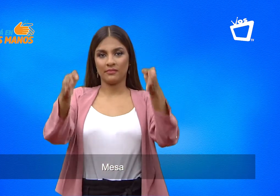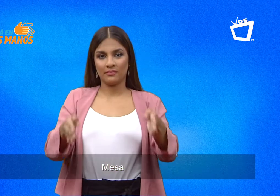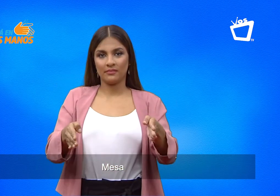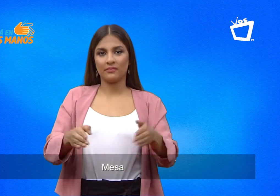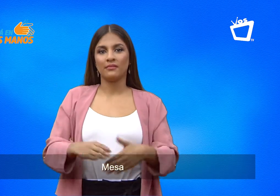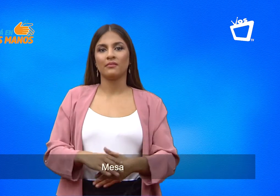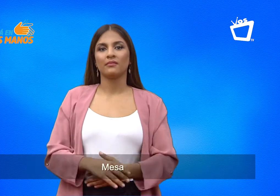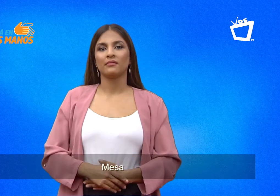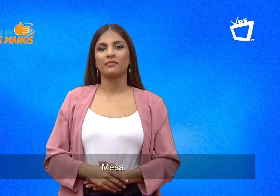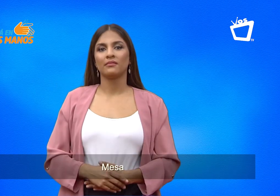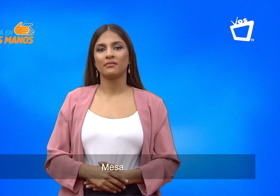Mesa.